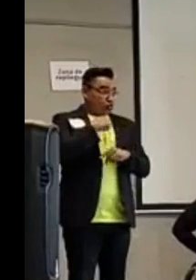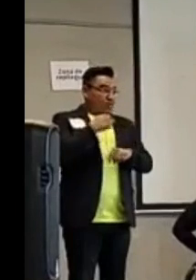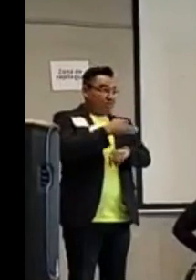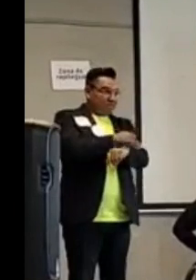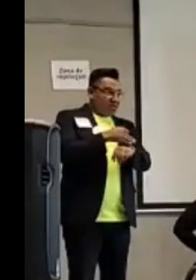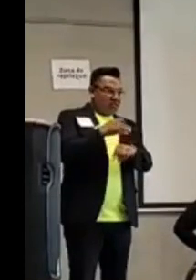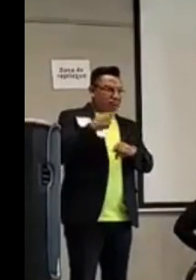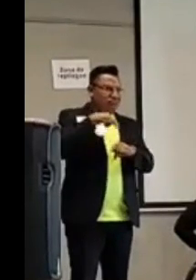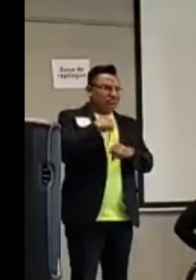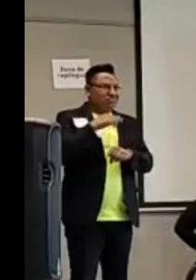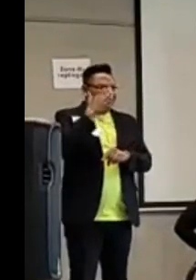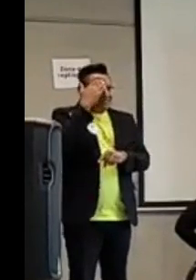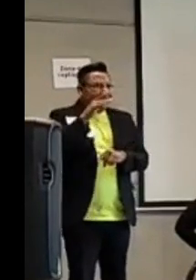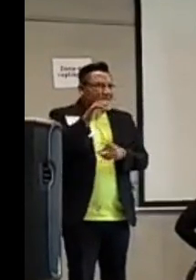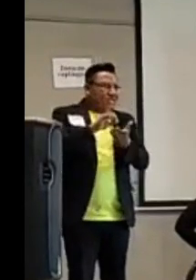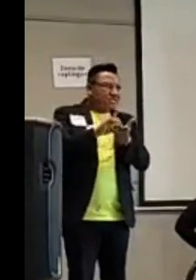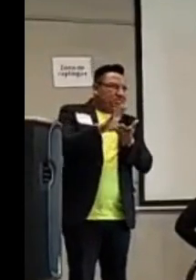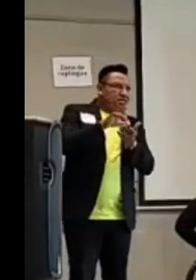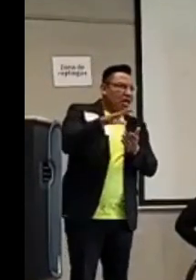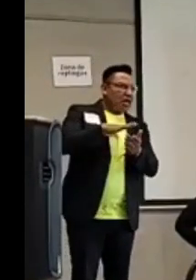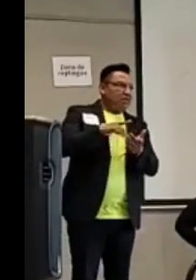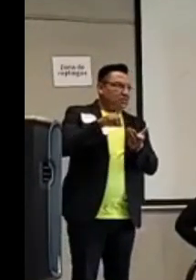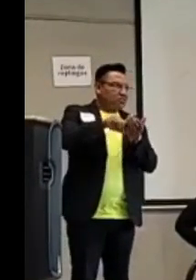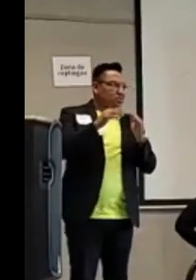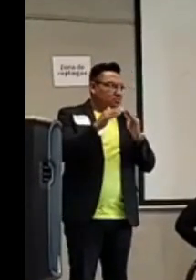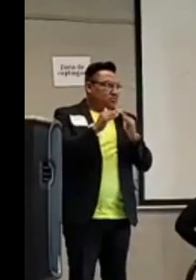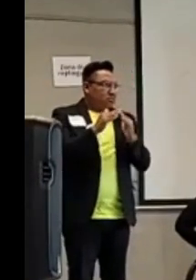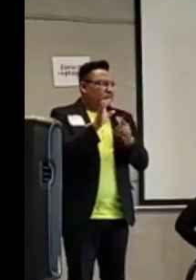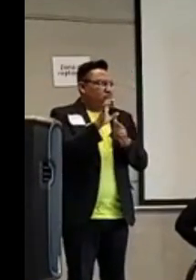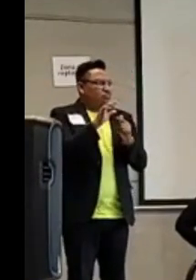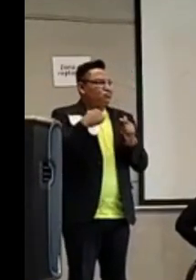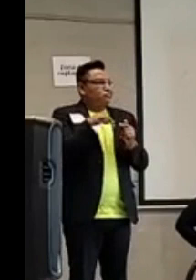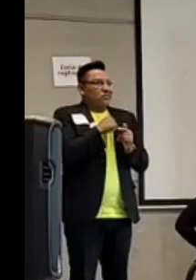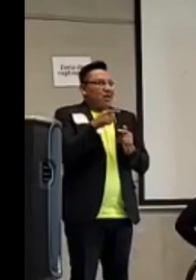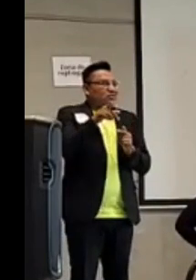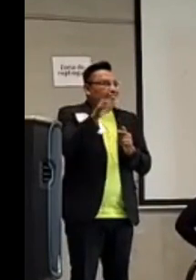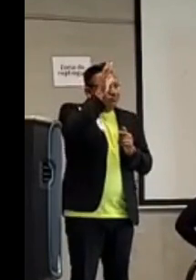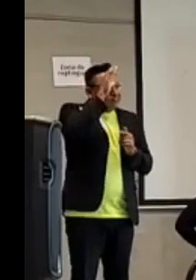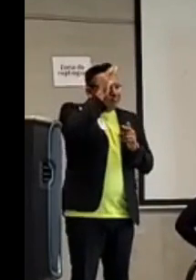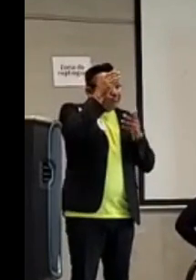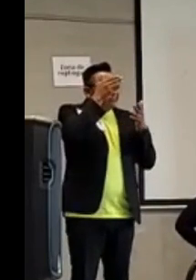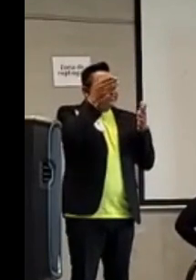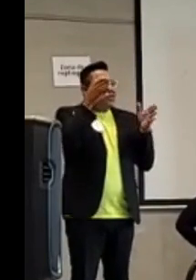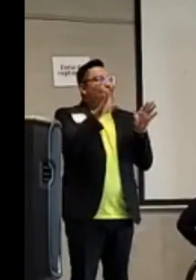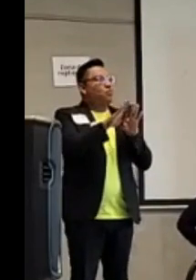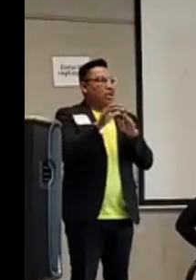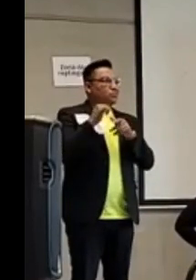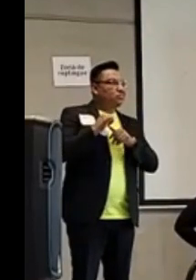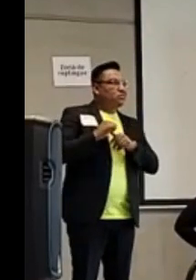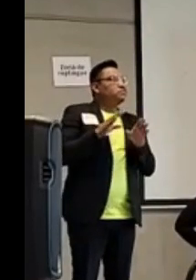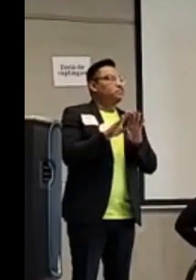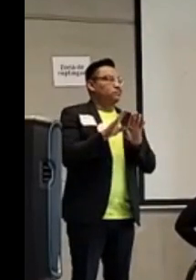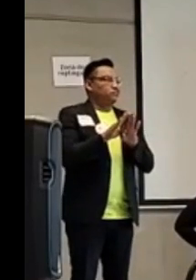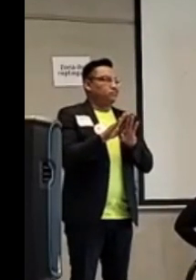persona por la que tenemos que atender entonces, ¿cómo convencernos, no? de que el desarrollo del país también va